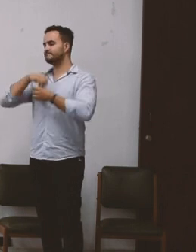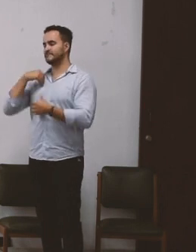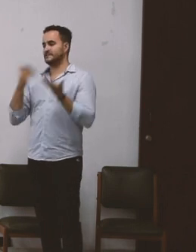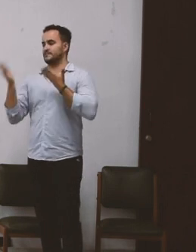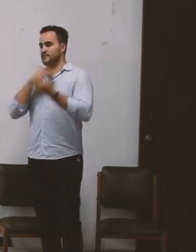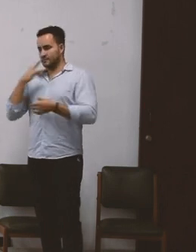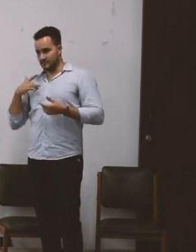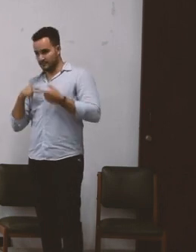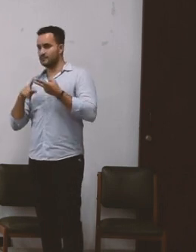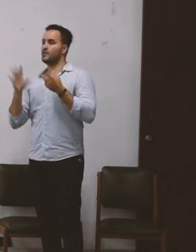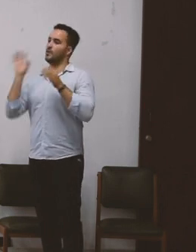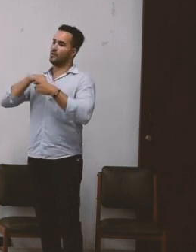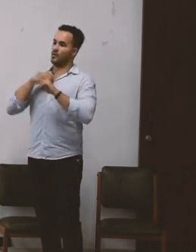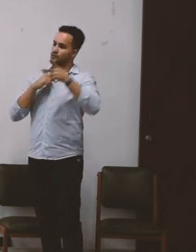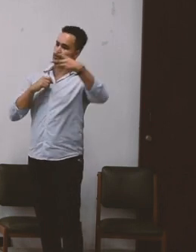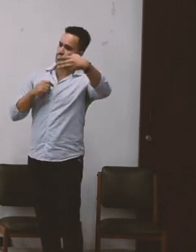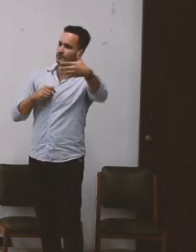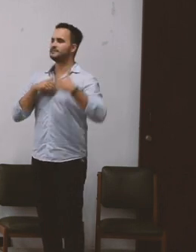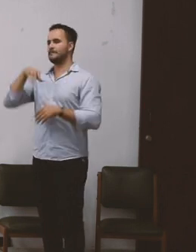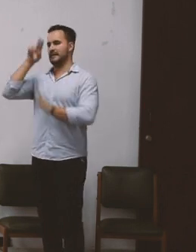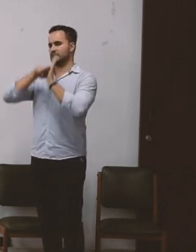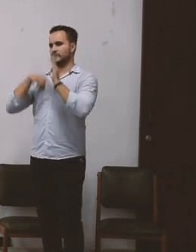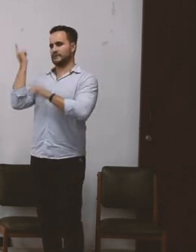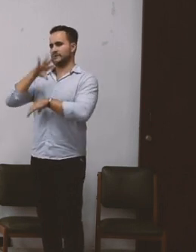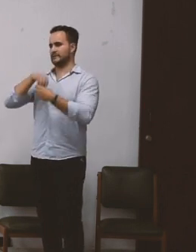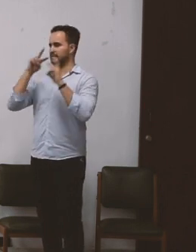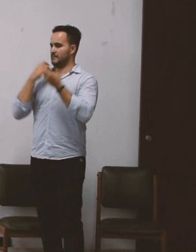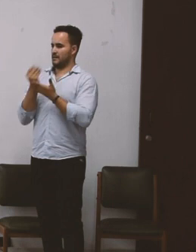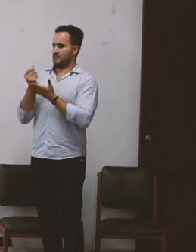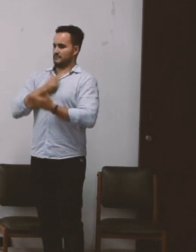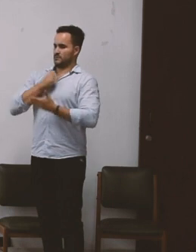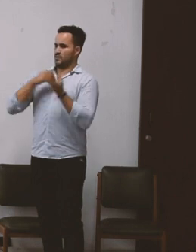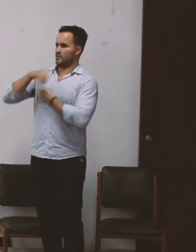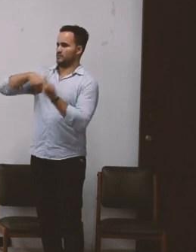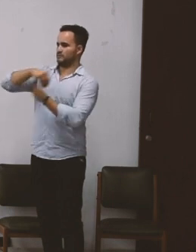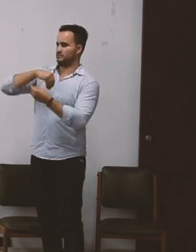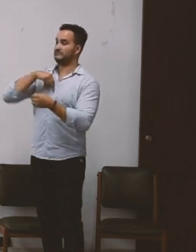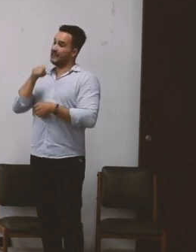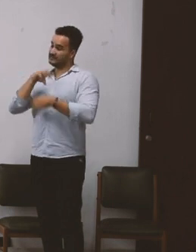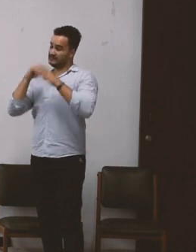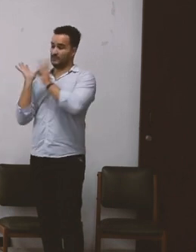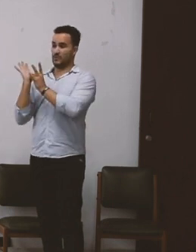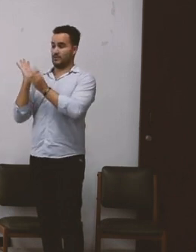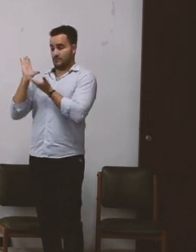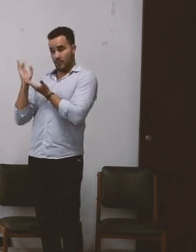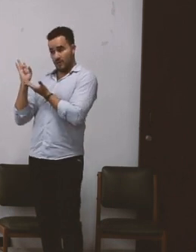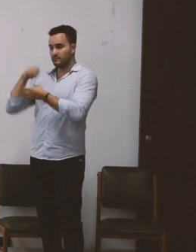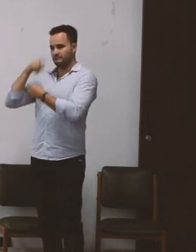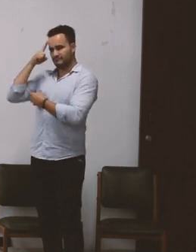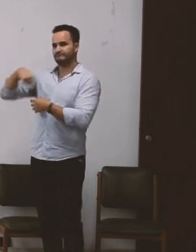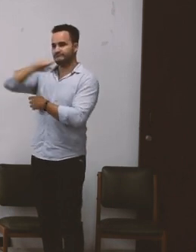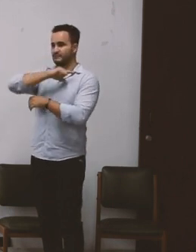salud cada vez están más determinados por la norma de autosuficiencia económica, que opera bajo un modelo de privatización del